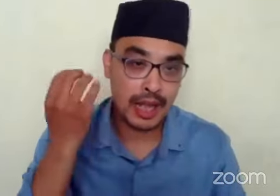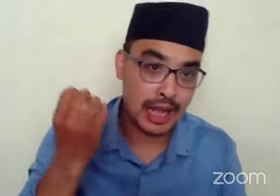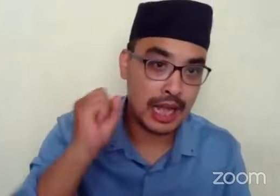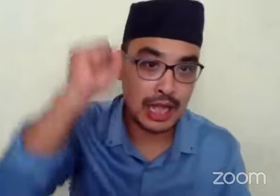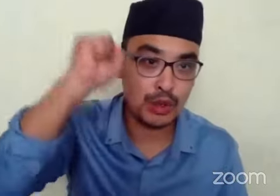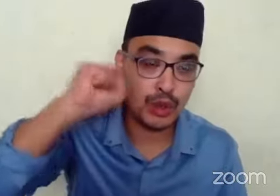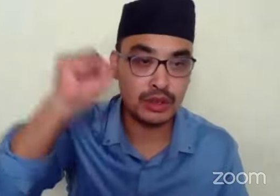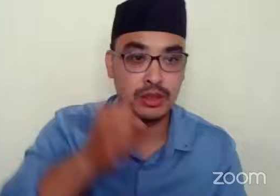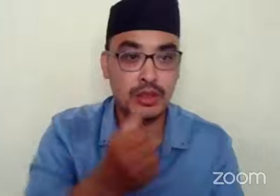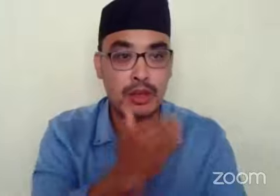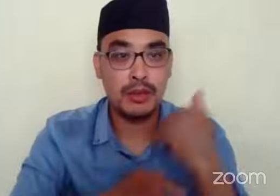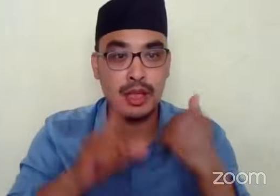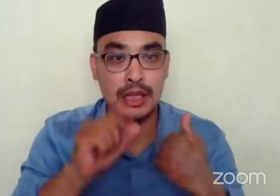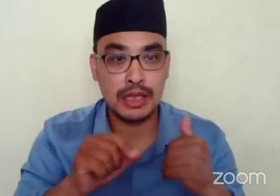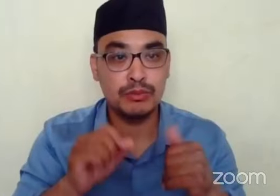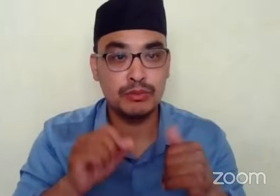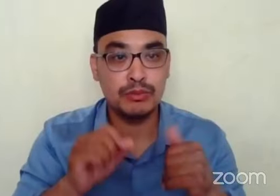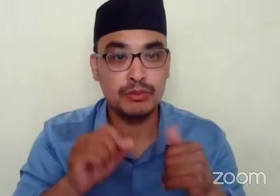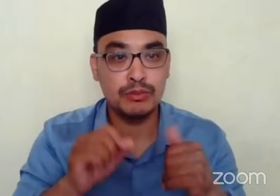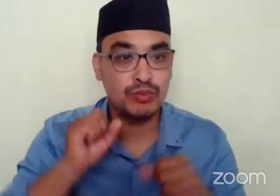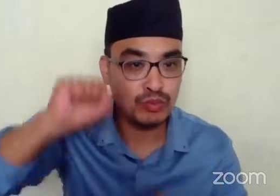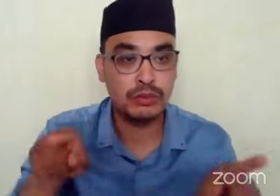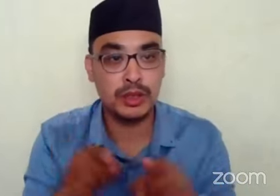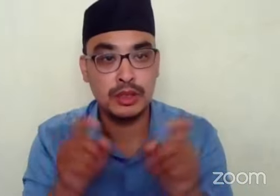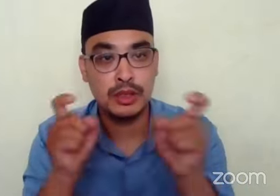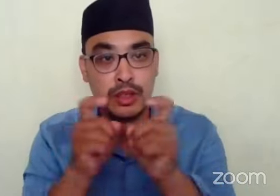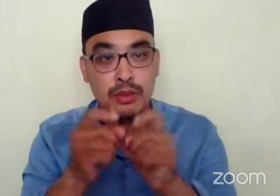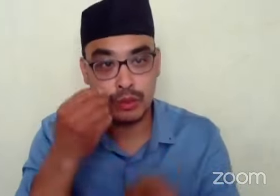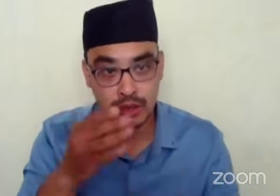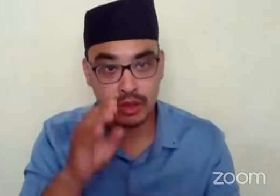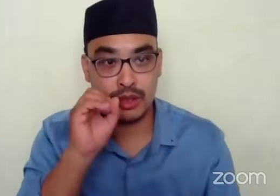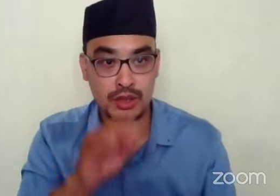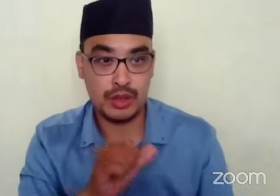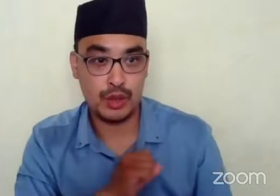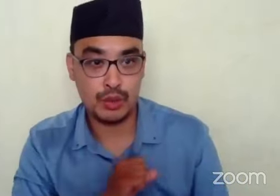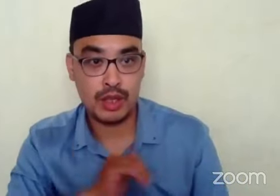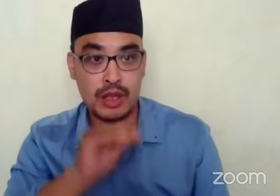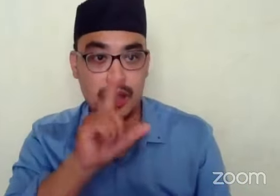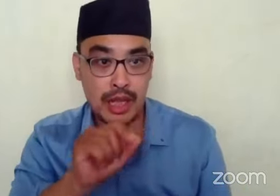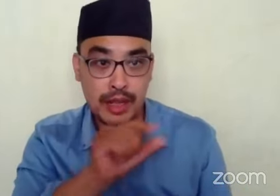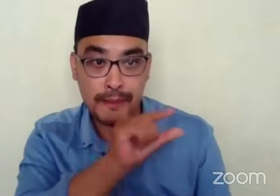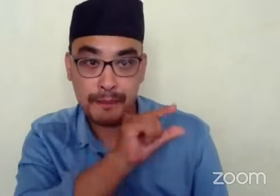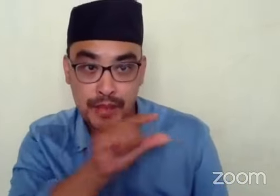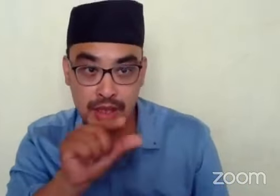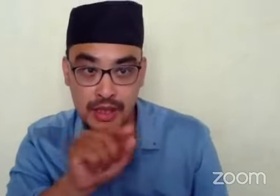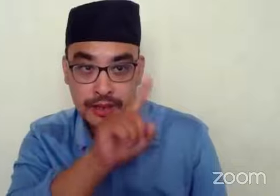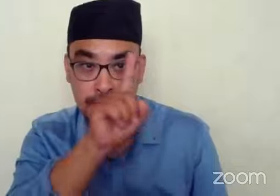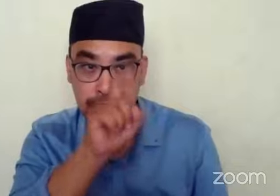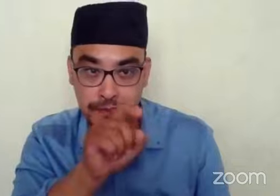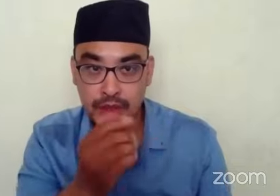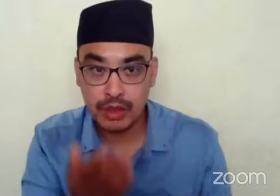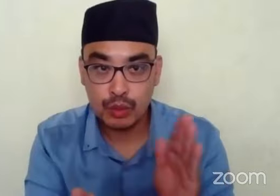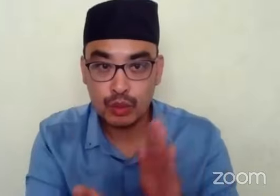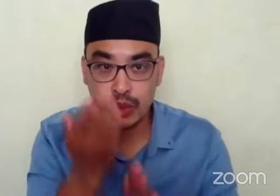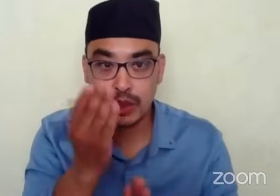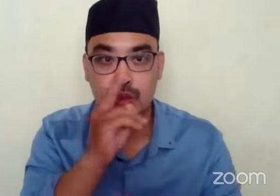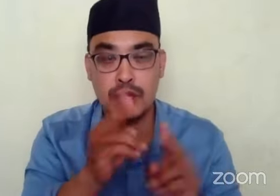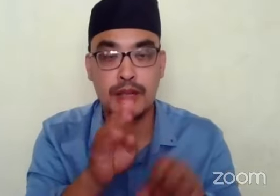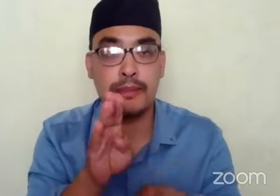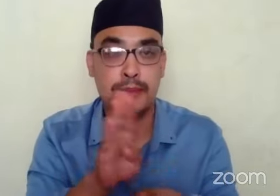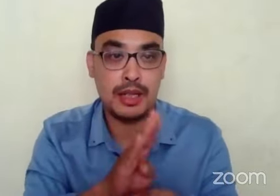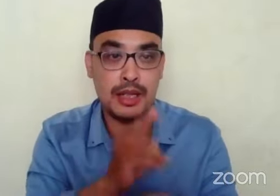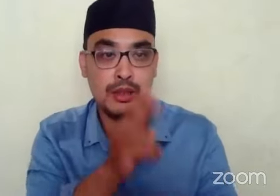पनि मेजोरिटी अफ द हाम्रो बहस चाहिँ जब यौनिकताको कुराहरू अथवा यौनिकताको सवालमा विषयवस्तु उठ्छ, त्यो बेलामा